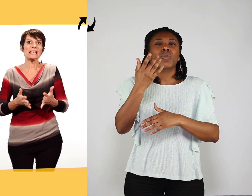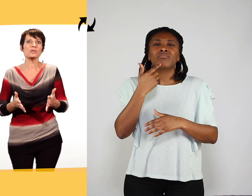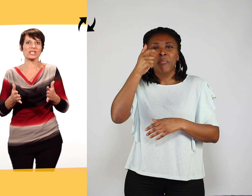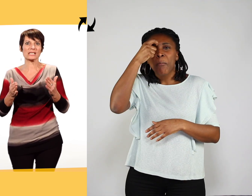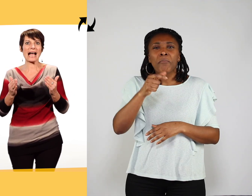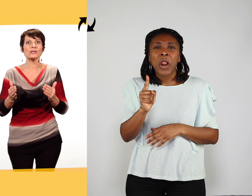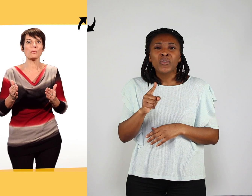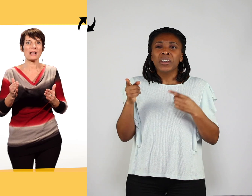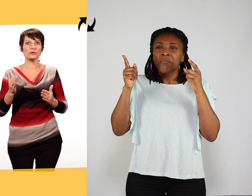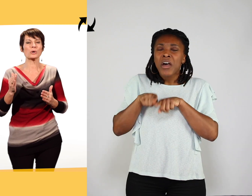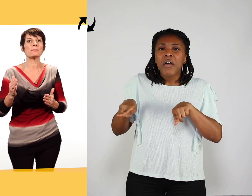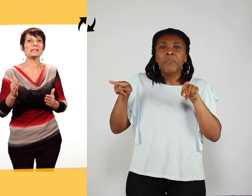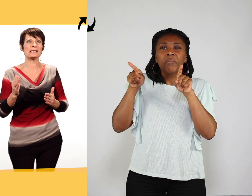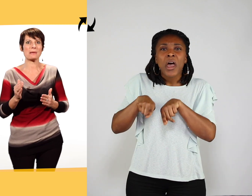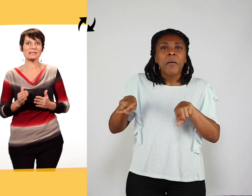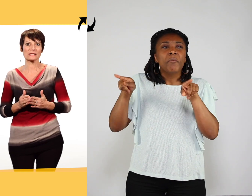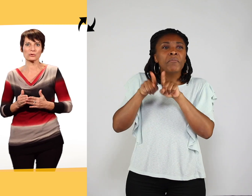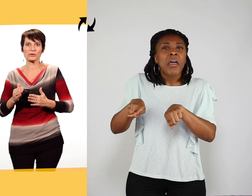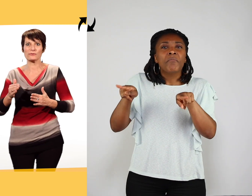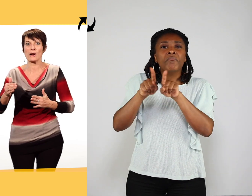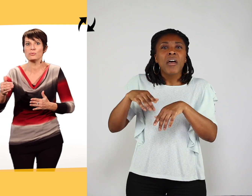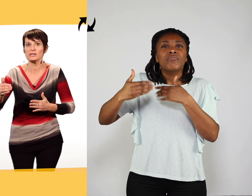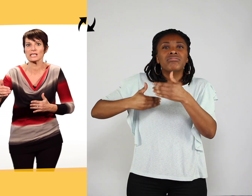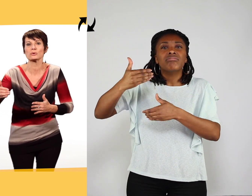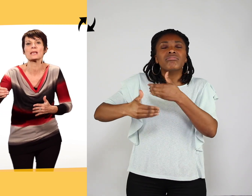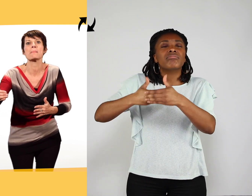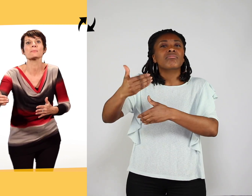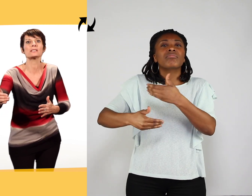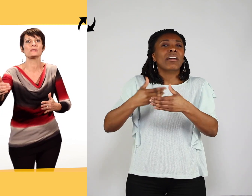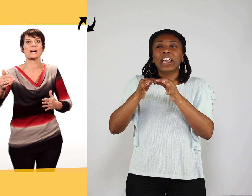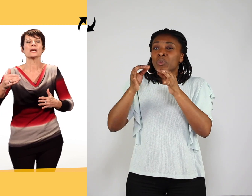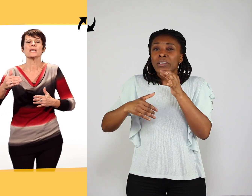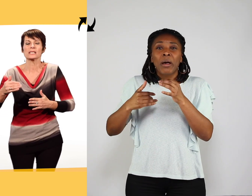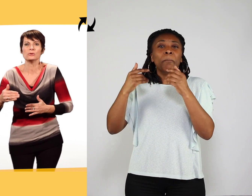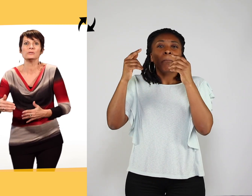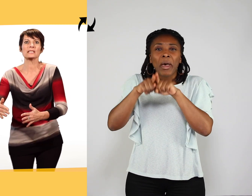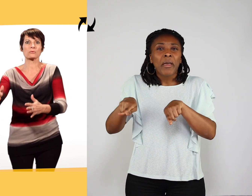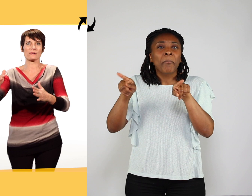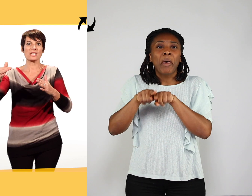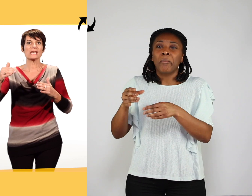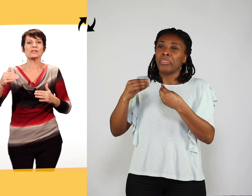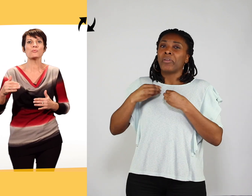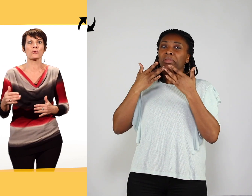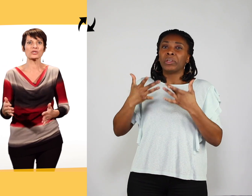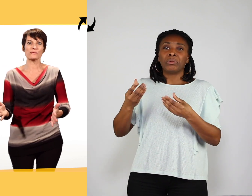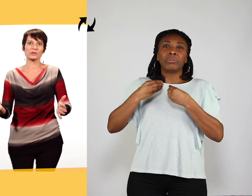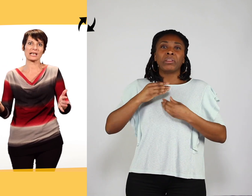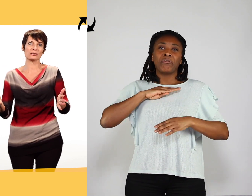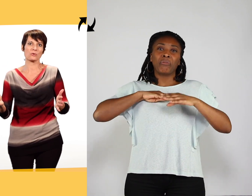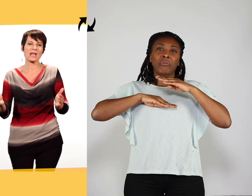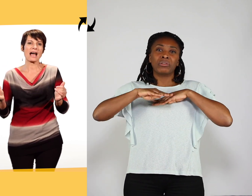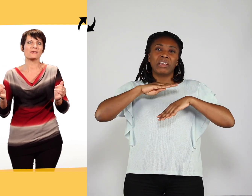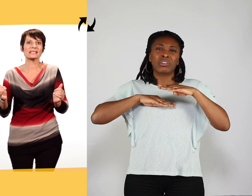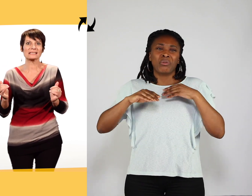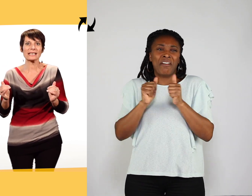alors illogique, anormal de répéter les mêmes actions qui vont aboutir sur les mêmes résultats, qui nous déçoivent, qui nous plongent la